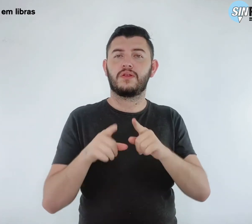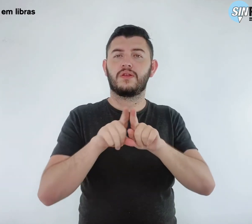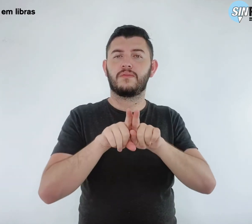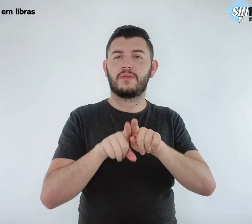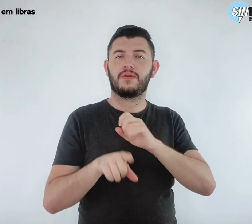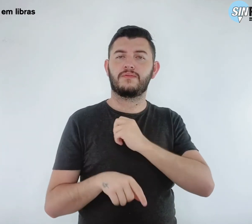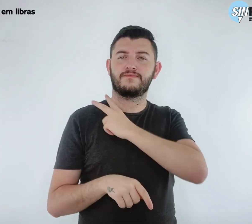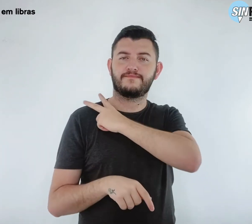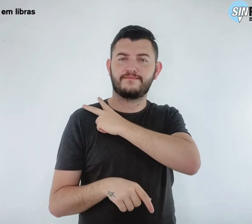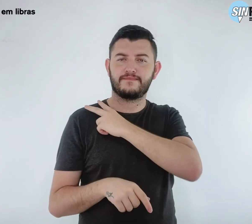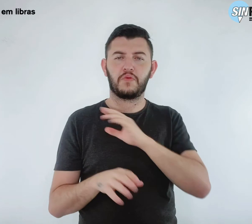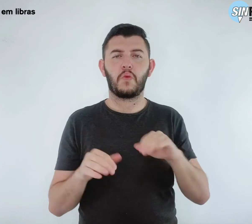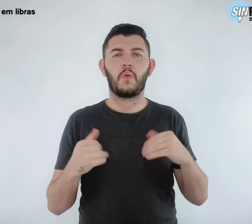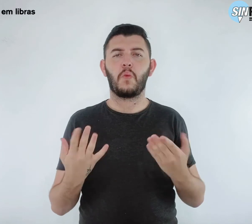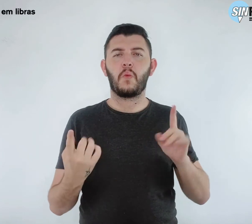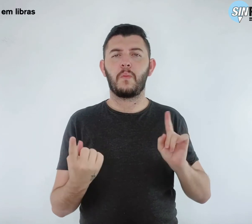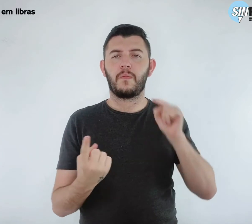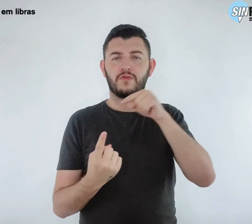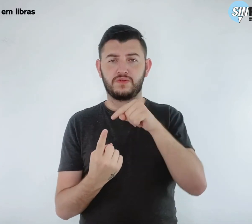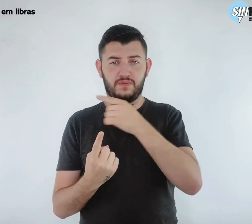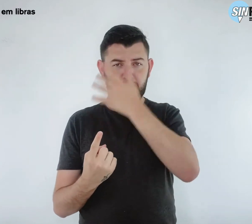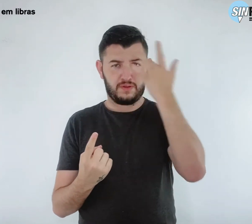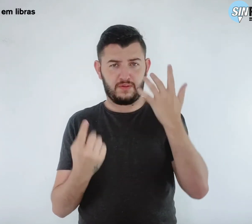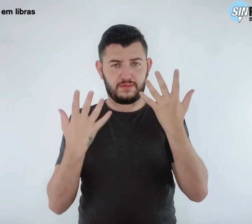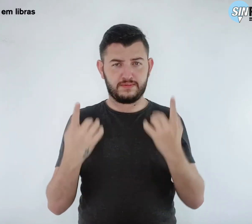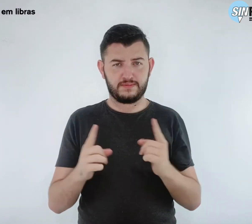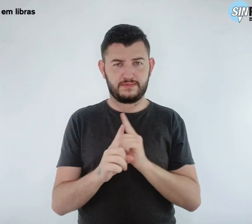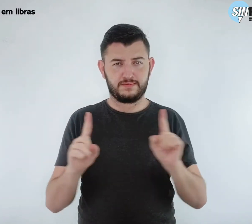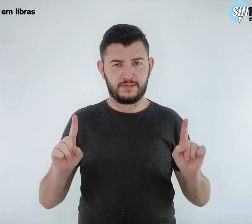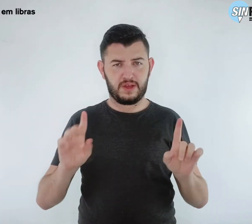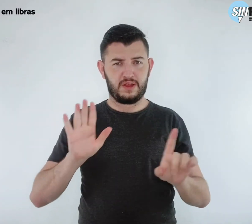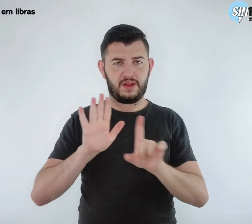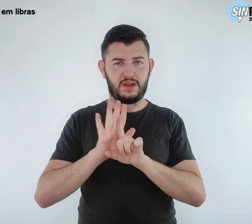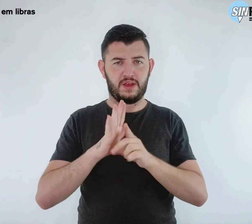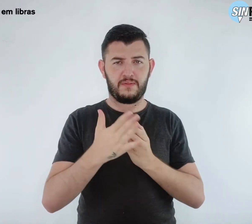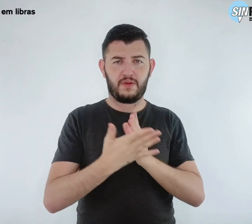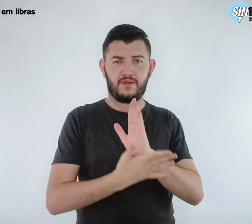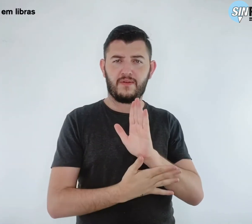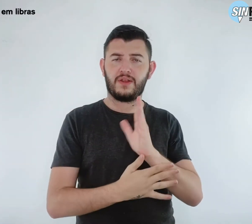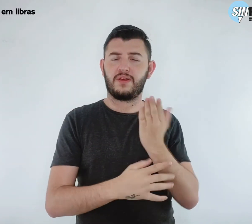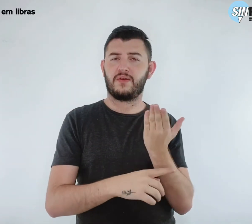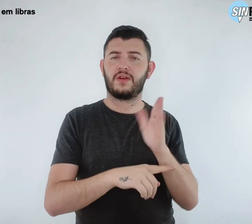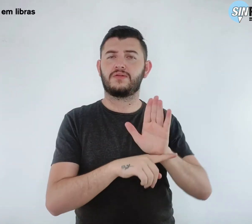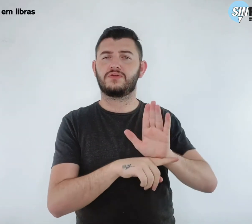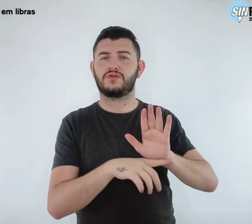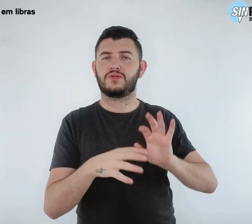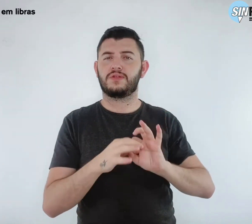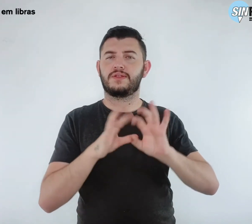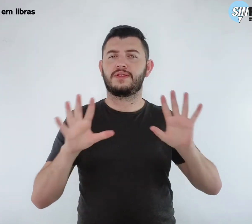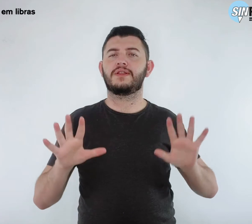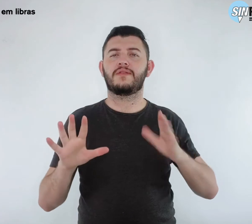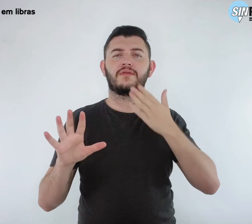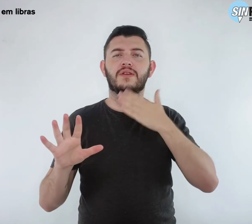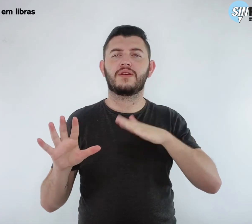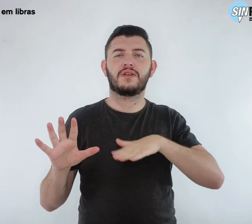Médio. Por que motivos alguém seria contra a aprovação de uma lei que tornaria livres todas